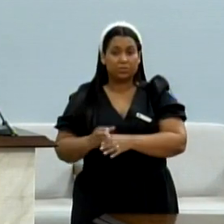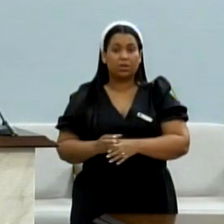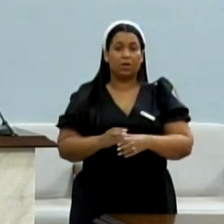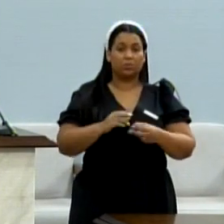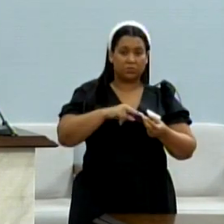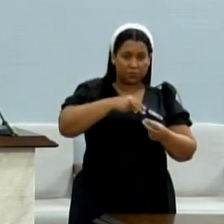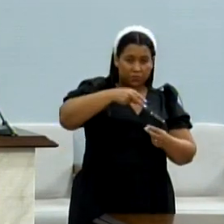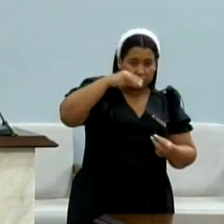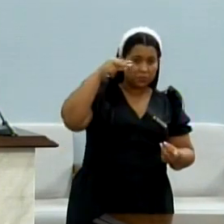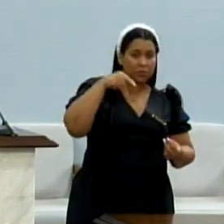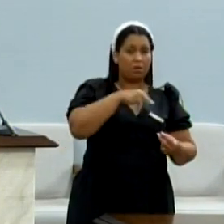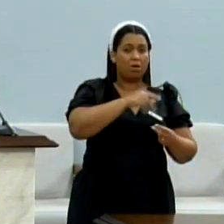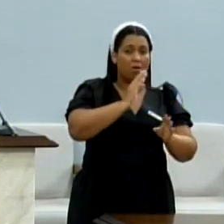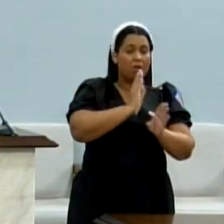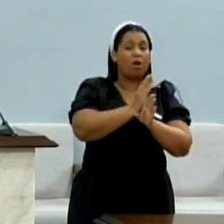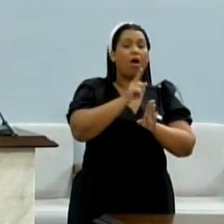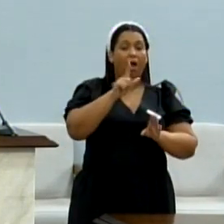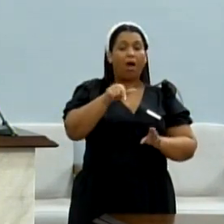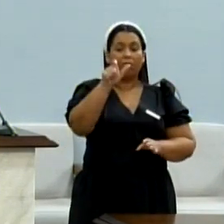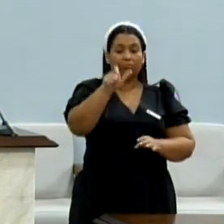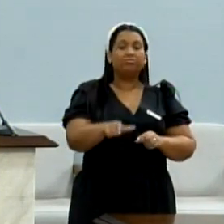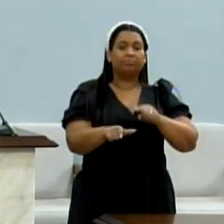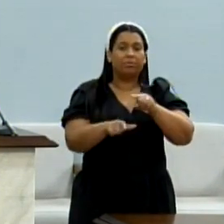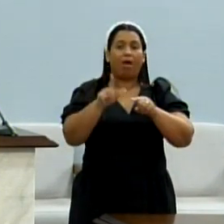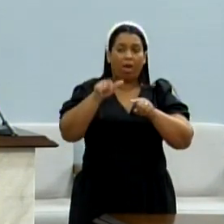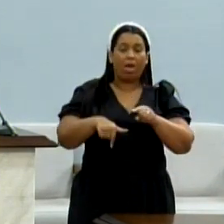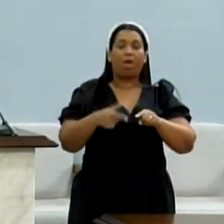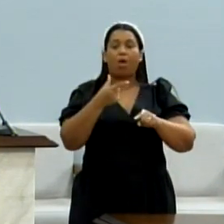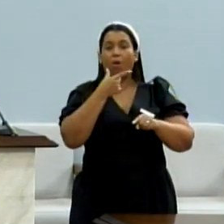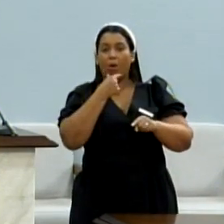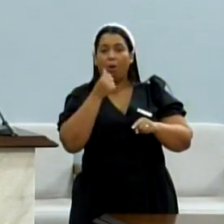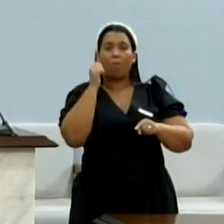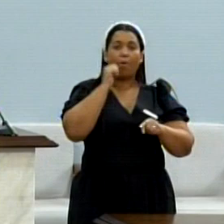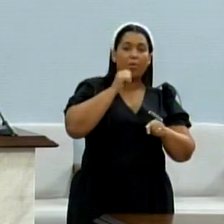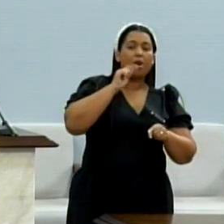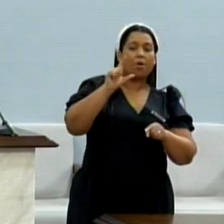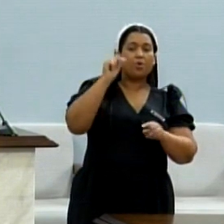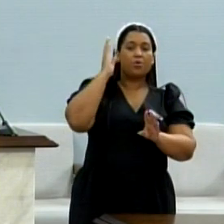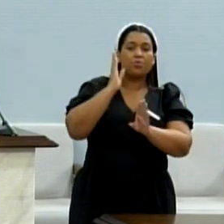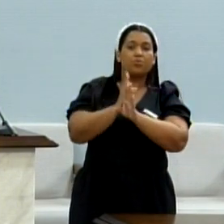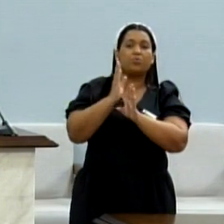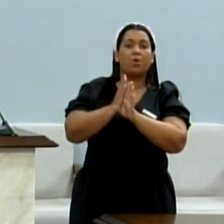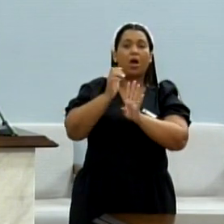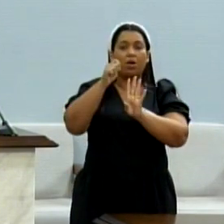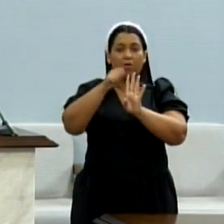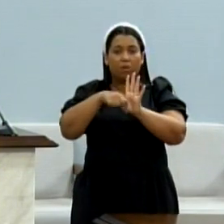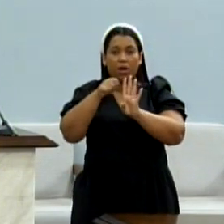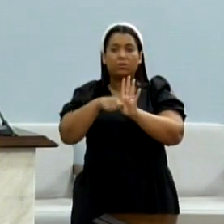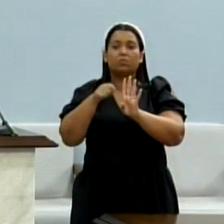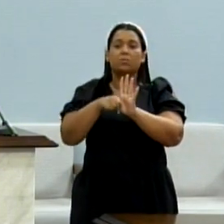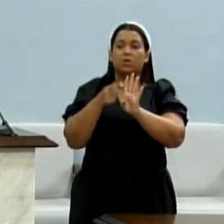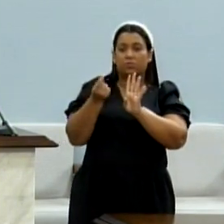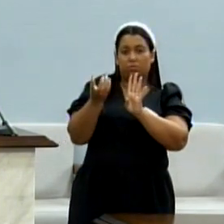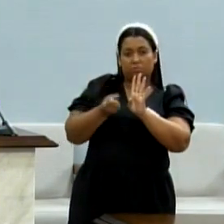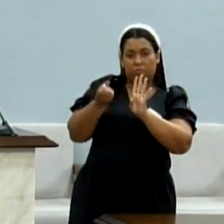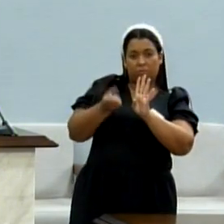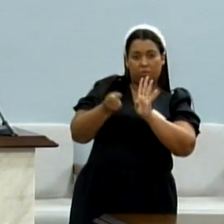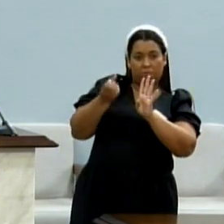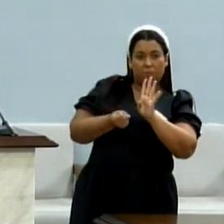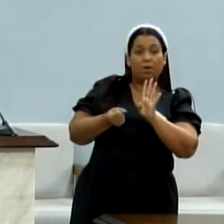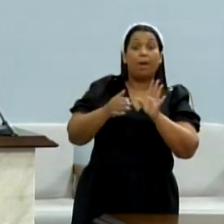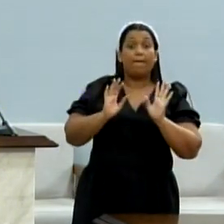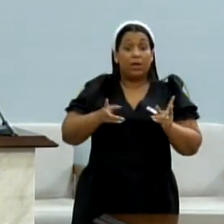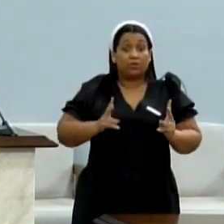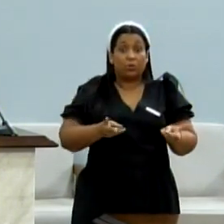genéticos, se definiu o sexo, e ele já estava com 4 meses, eu recebi o retroativo e tal, mas ele continuava